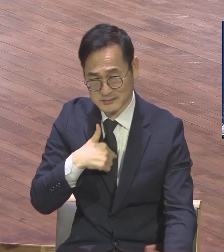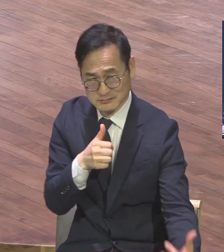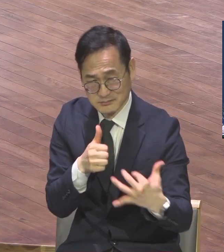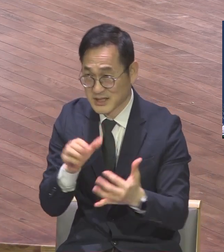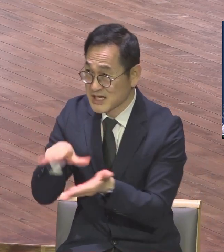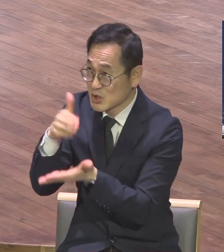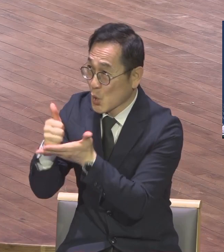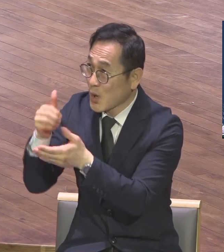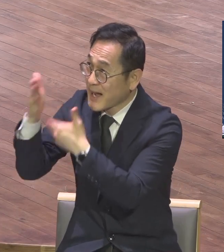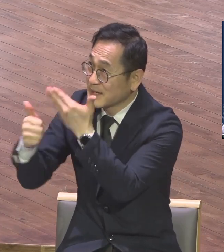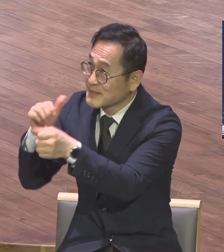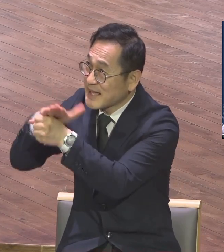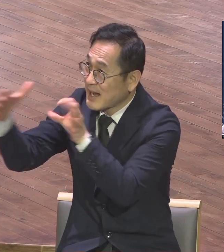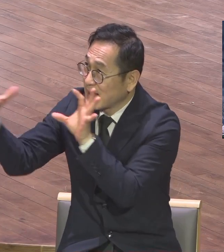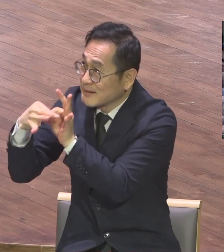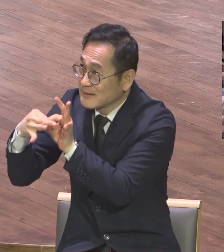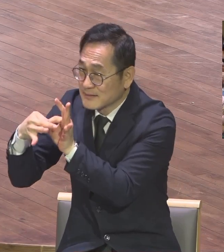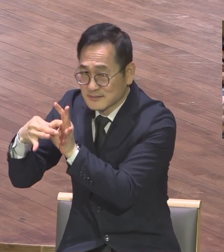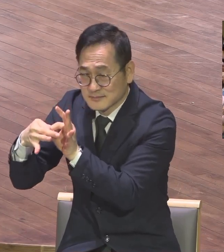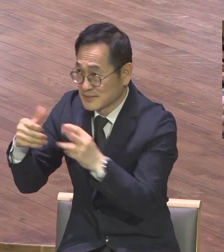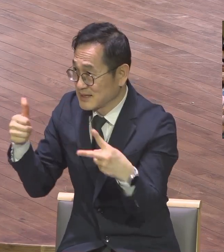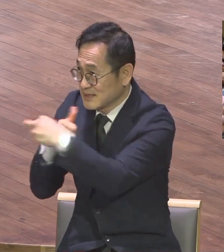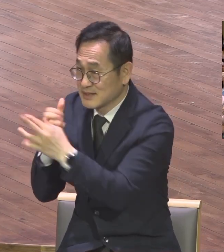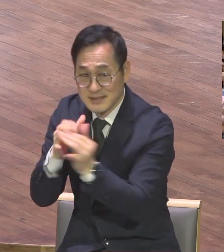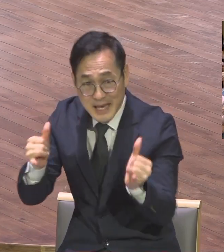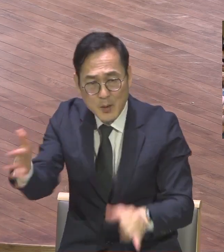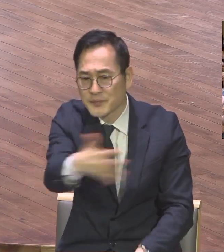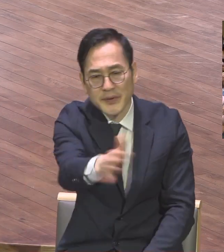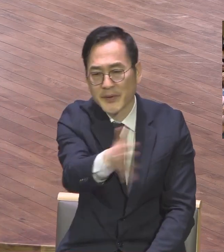하나님의 사랑에서 끊을 자가 없으리라.